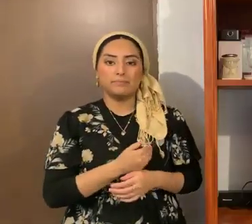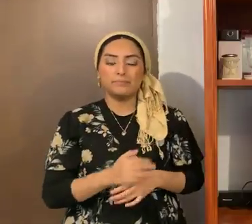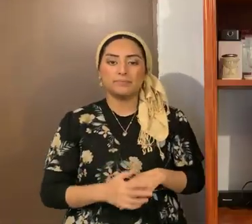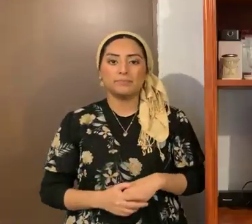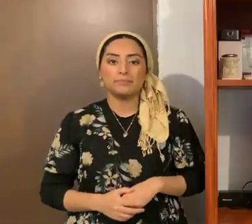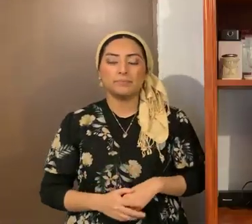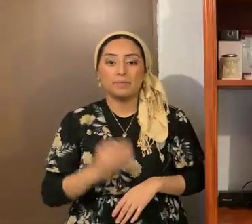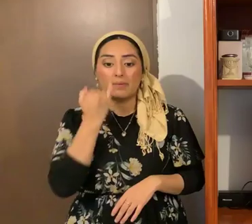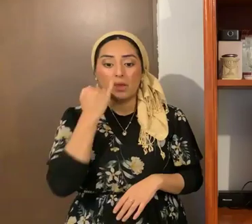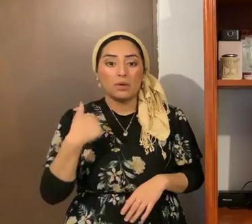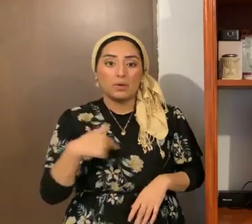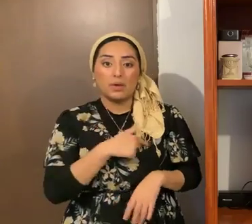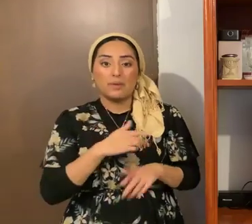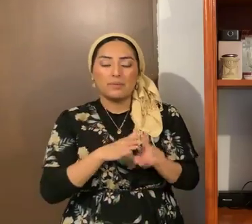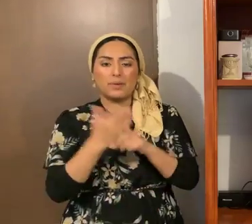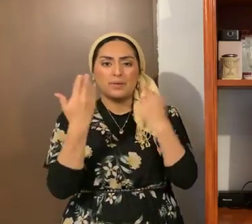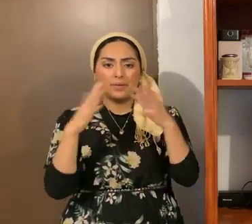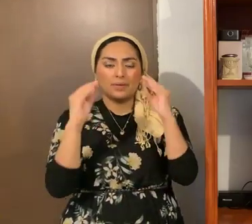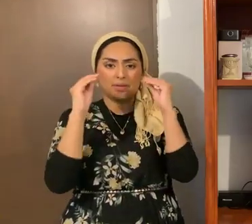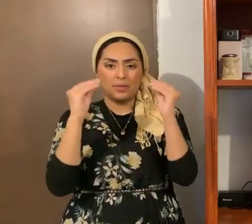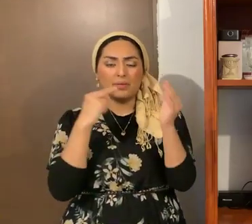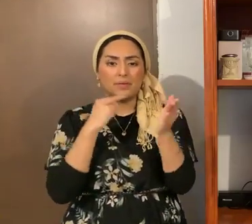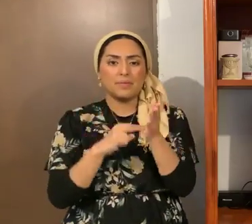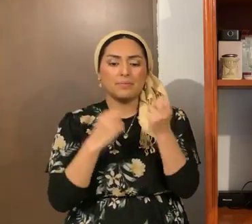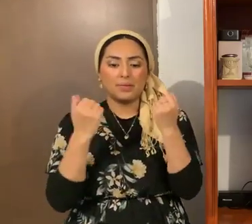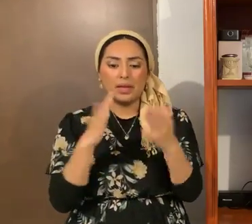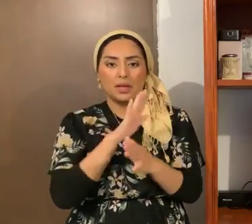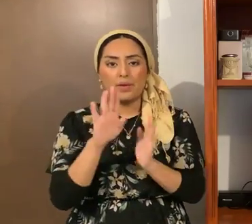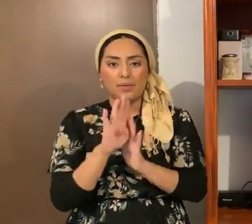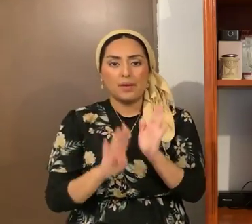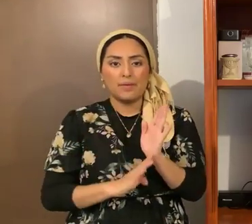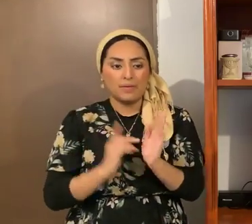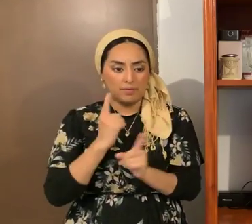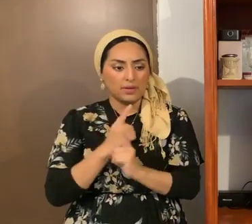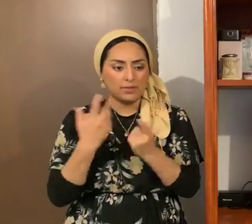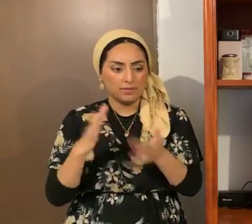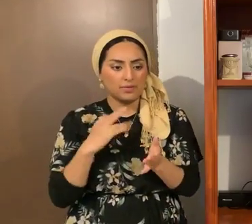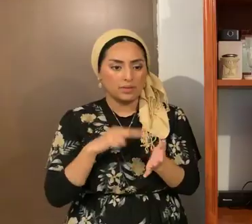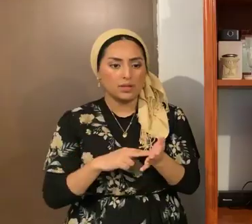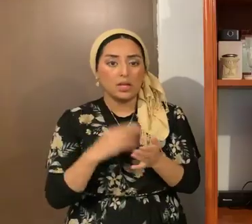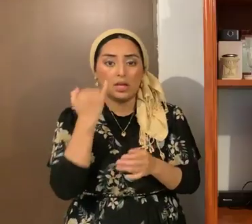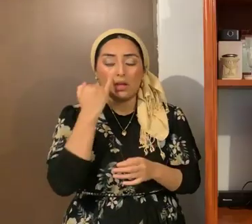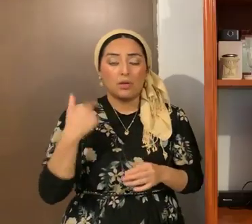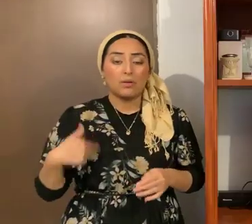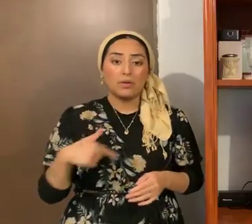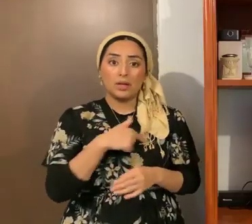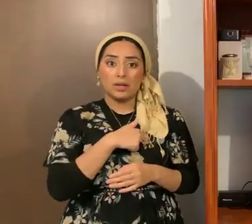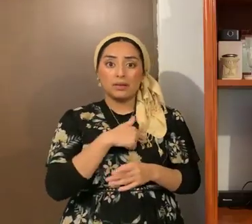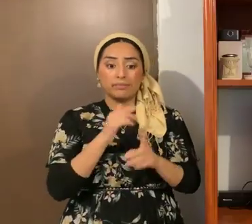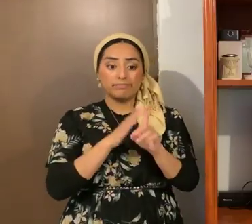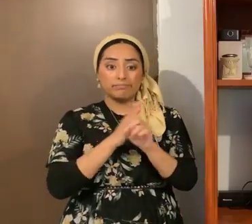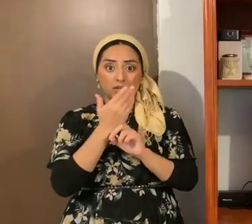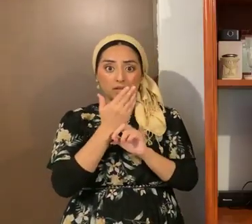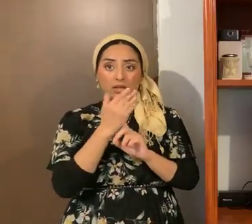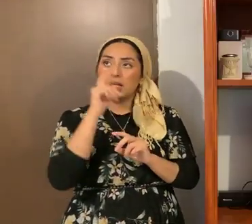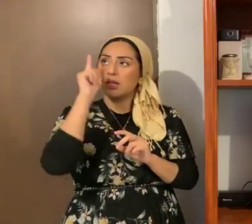Si fuéramos infieles, ya lo habían anotado muchos en su Tanakh, ¿verdad? En su Biblia. Si fuéramos infieles, Él